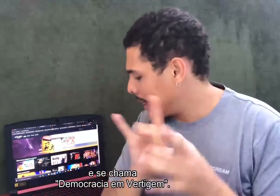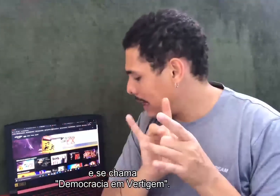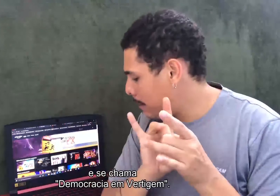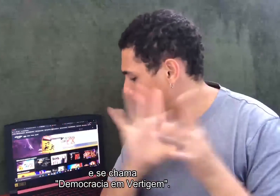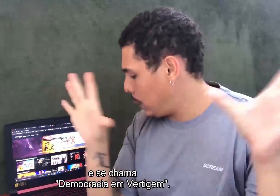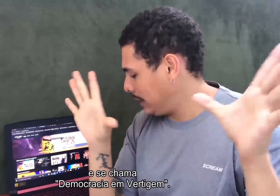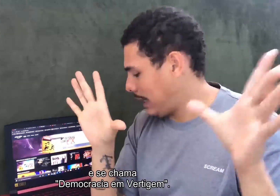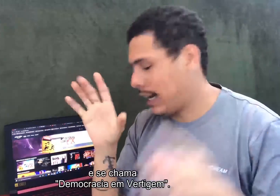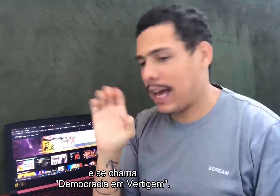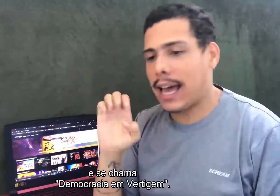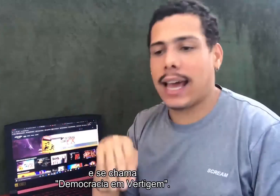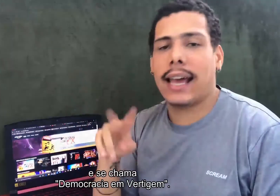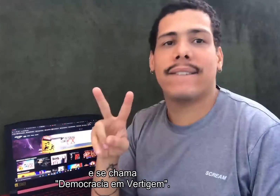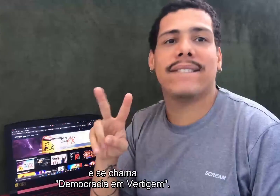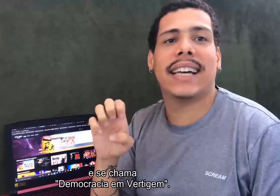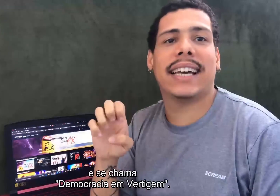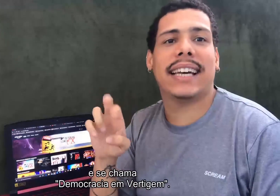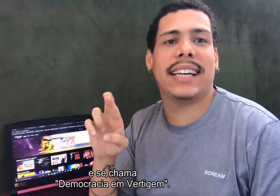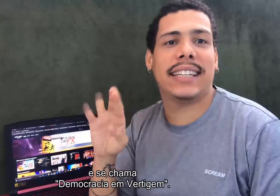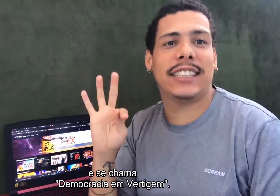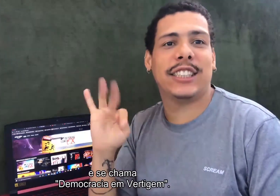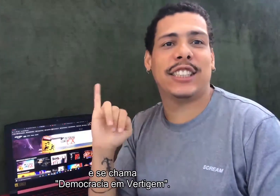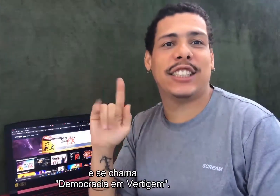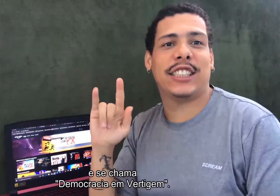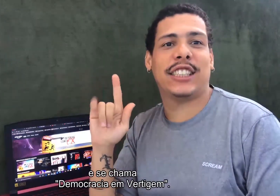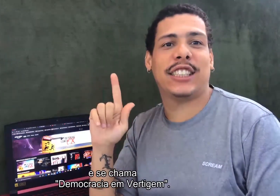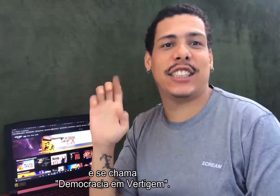e se chama Democracia em Vertigem.